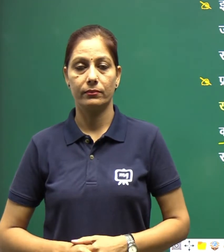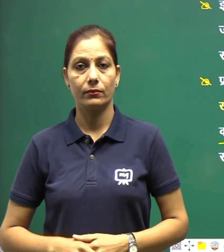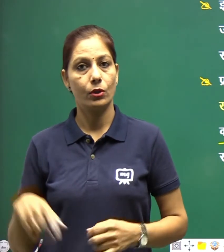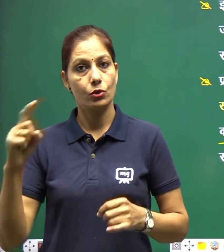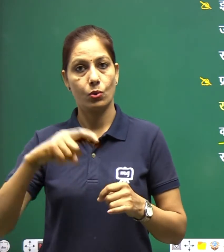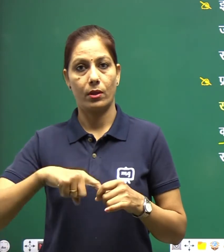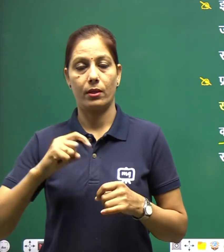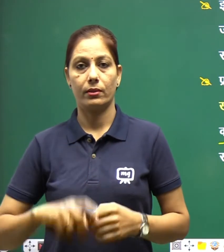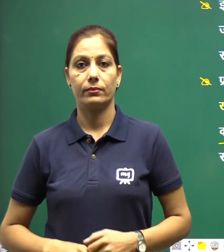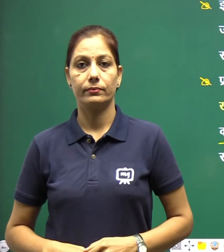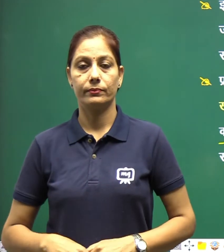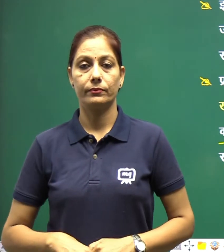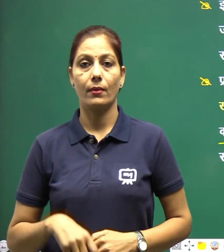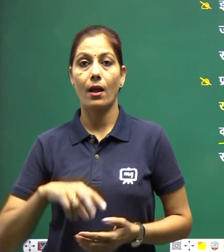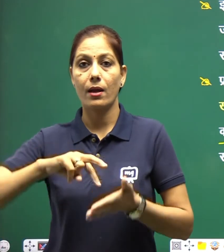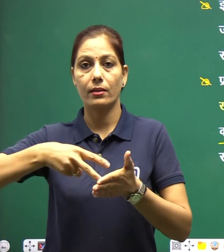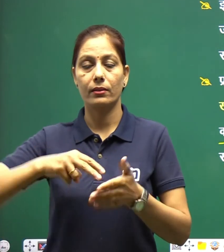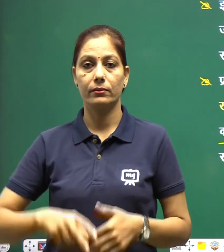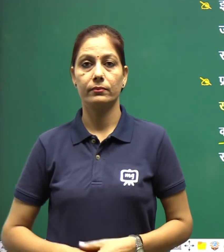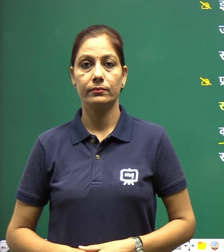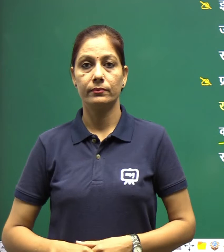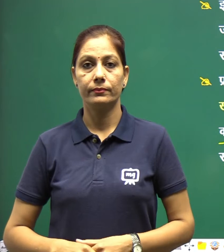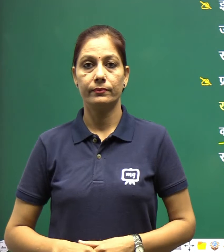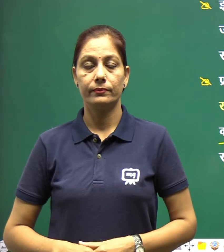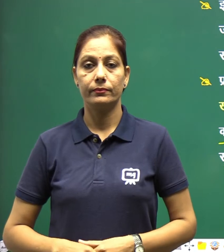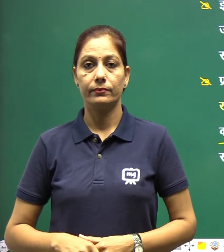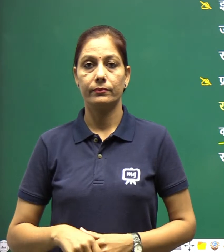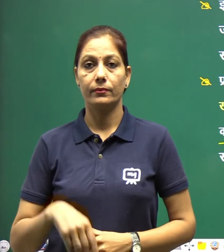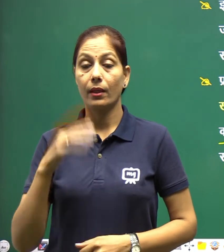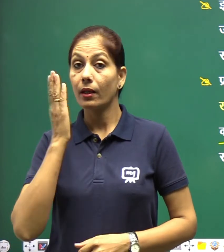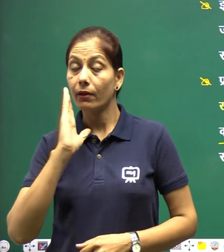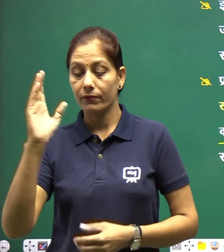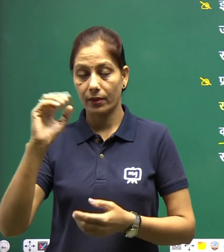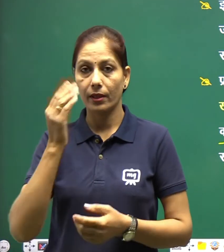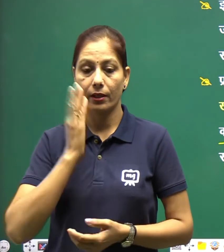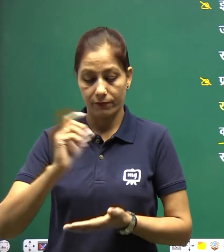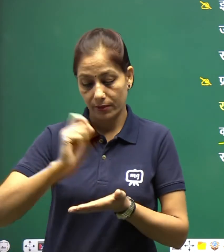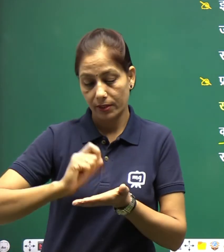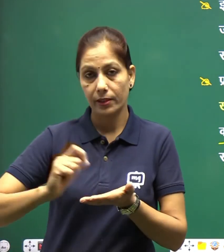जोड़ा है, अर्थात कवि के कविता लेखन